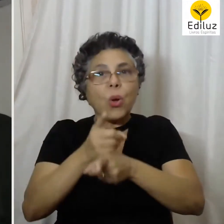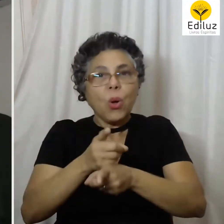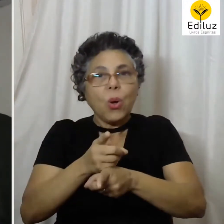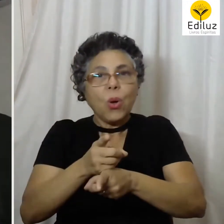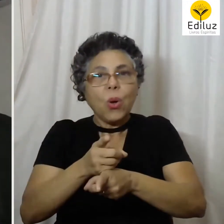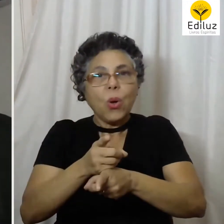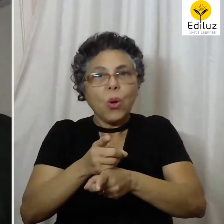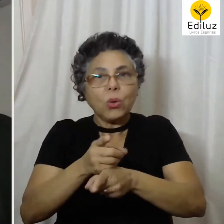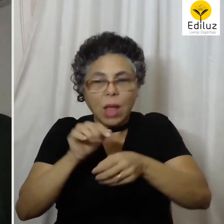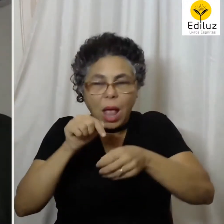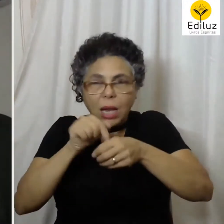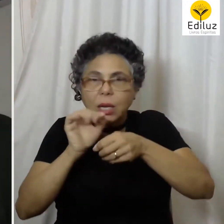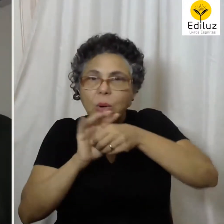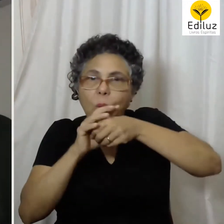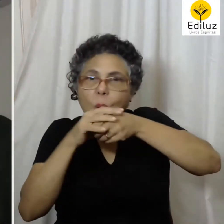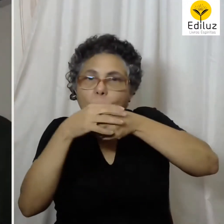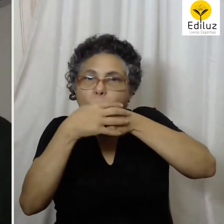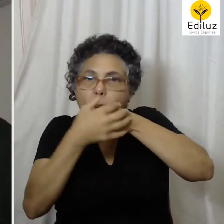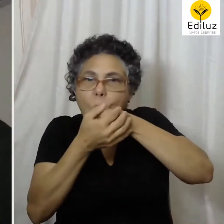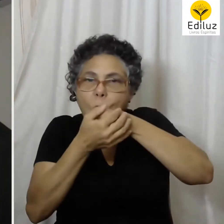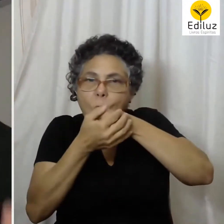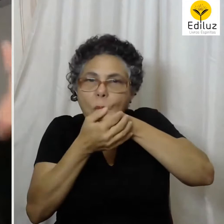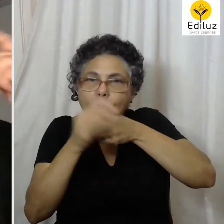no seu corpo biológico